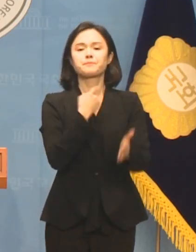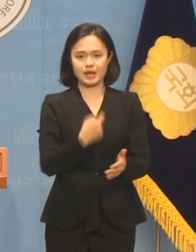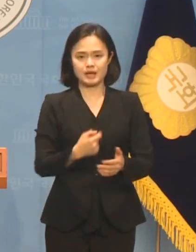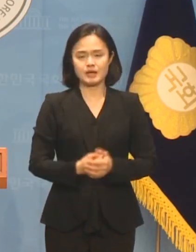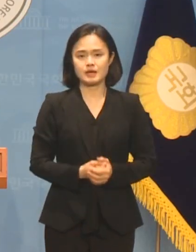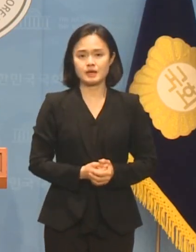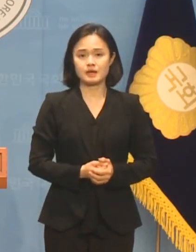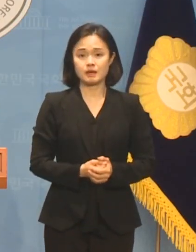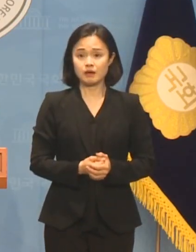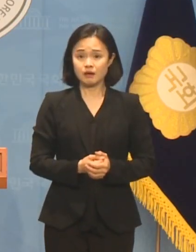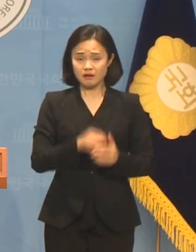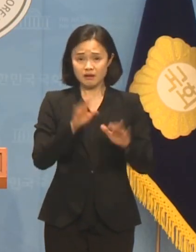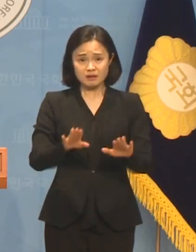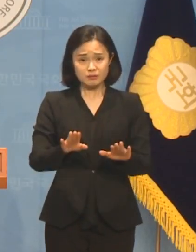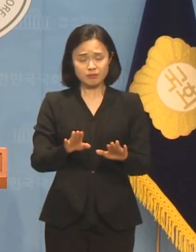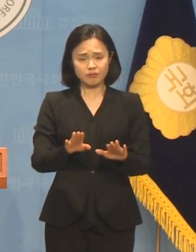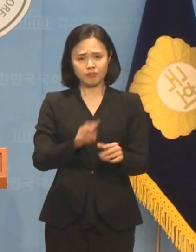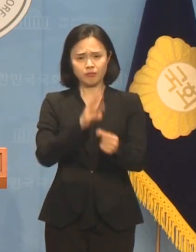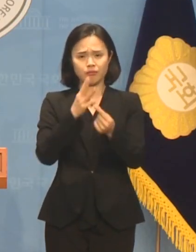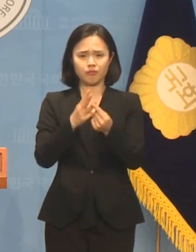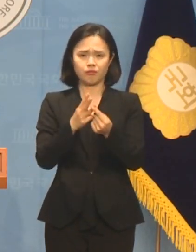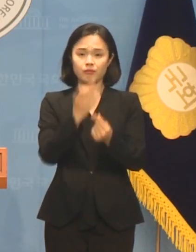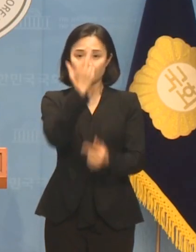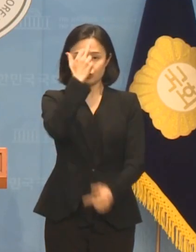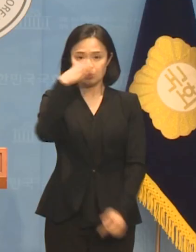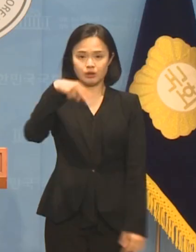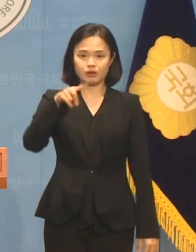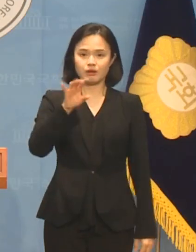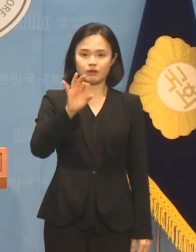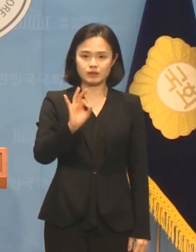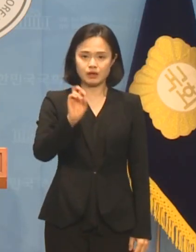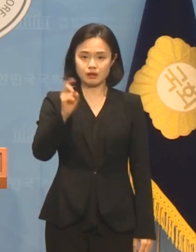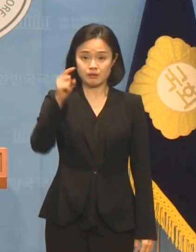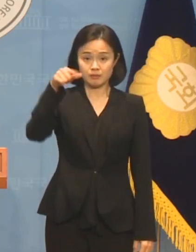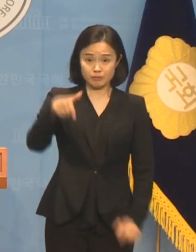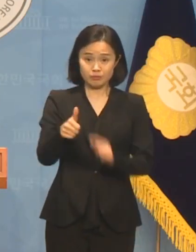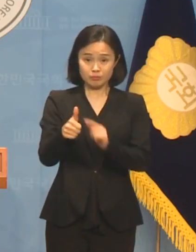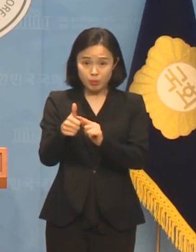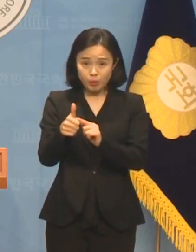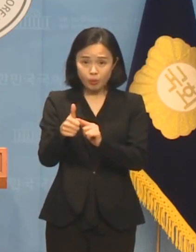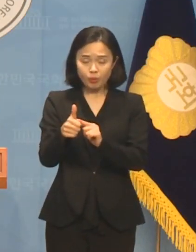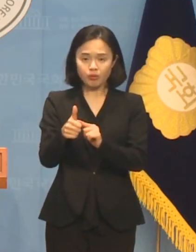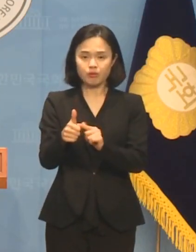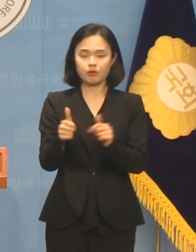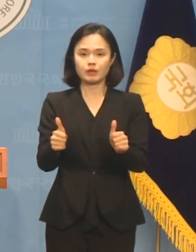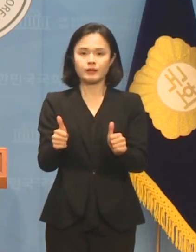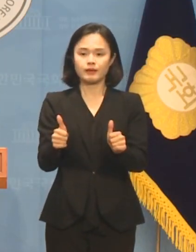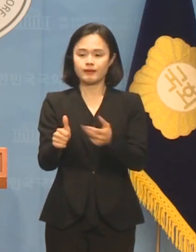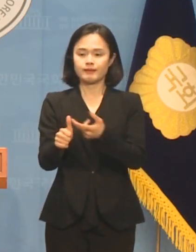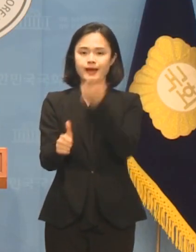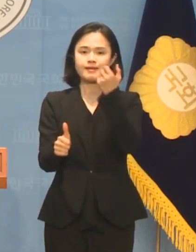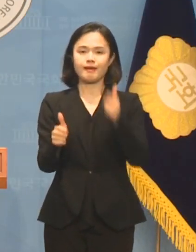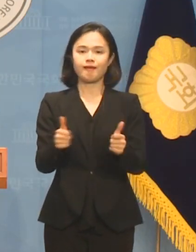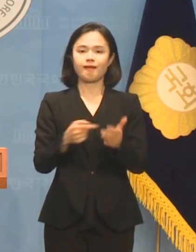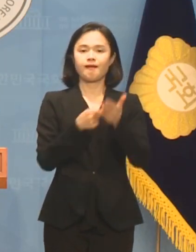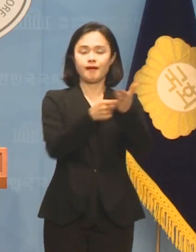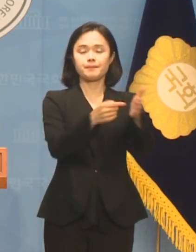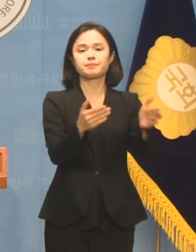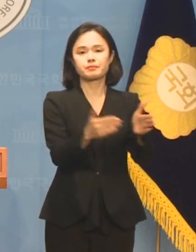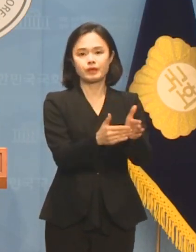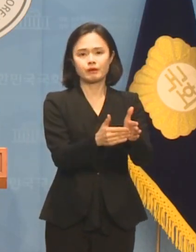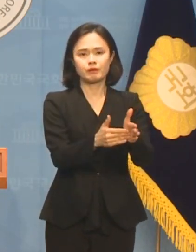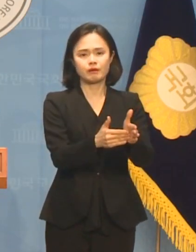이제 최상목 권한대행까지 탄핵 운운하고 있습니다. 나라와 국정 안정은 보이지 않는